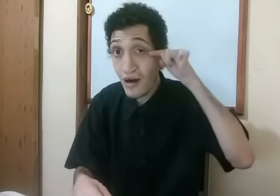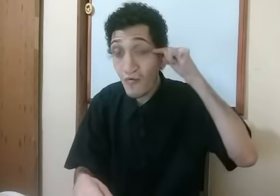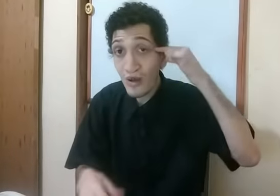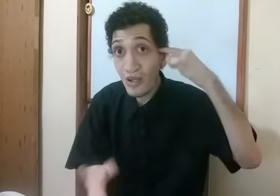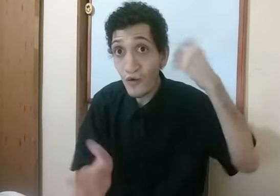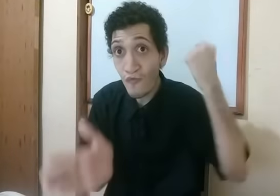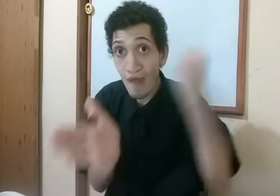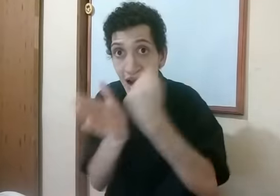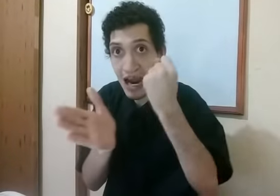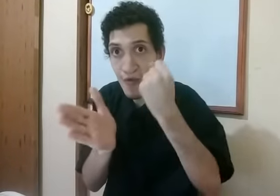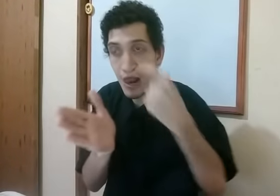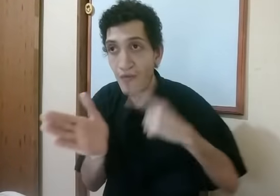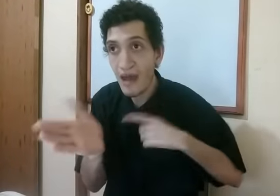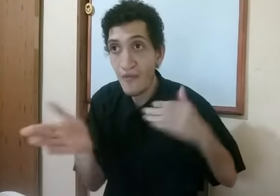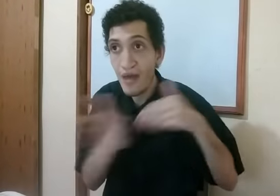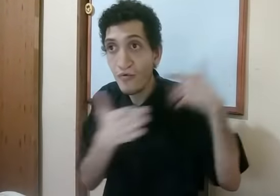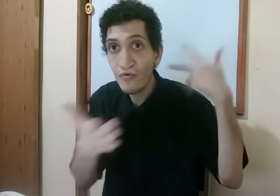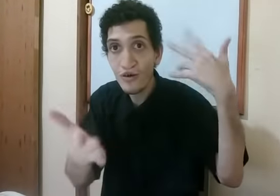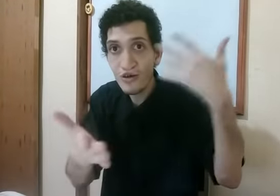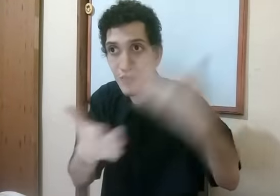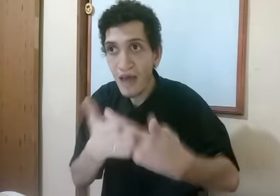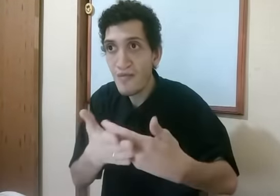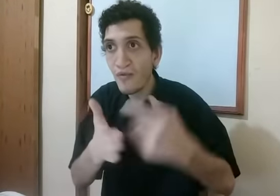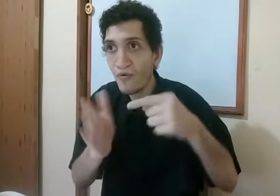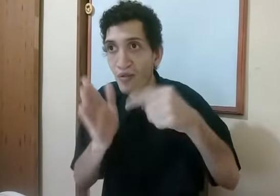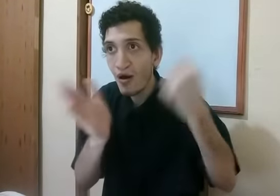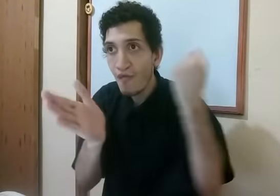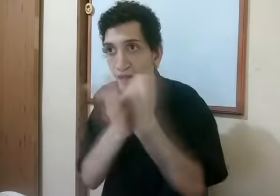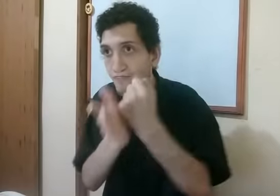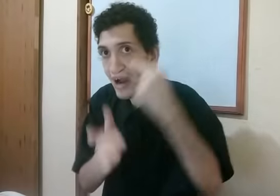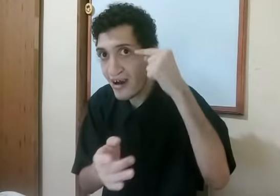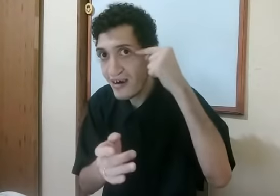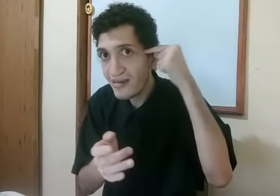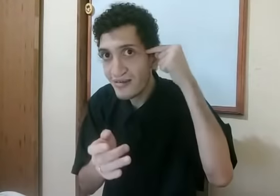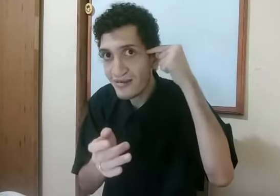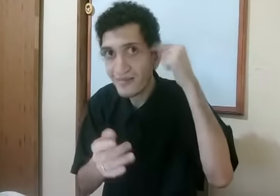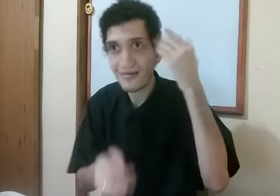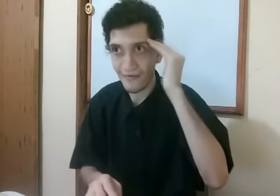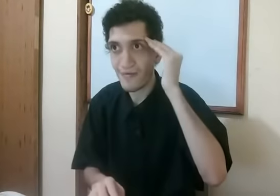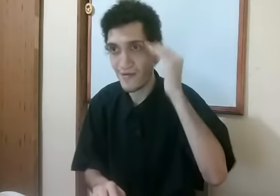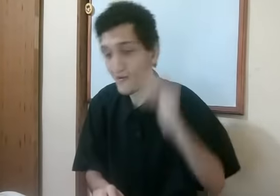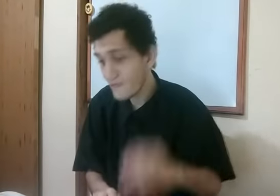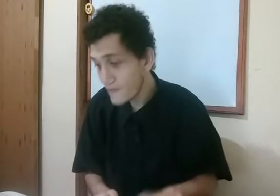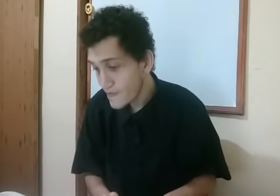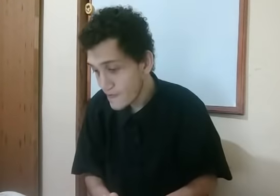um risco marcado. Ela tem até hoje, na vida toda, uma marca assim, entendeu?